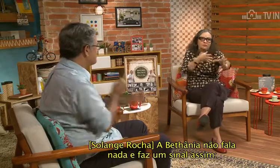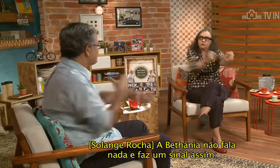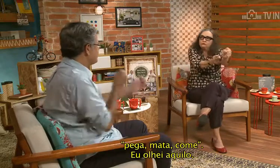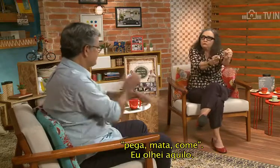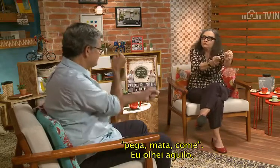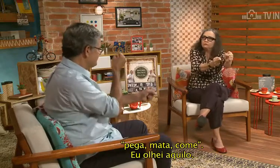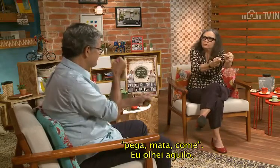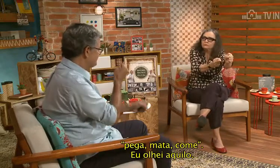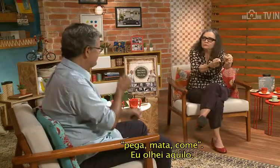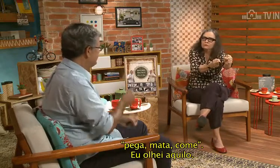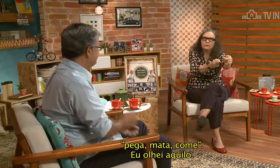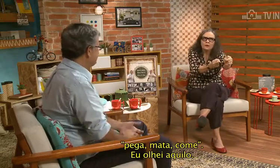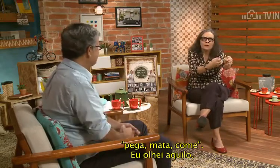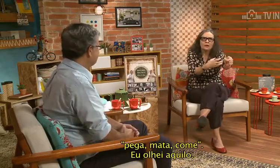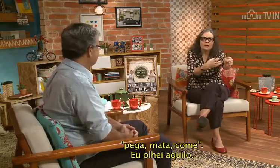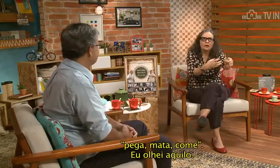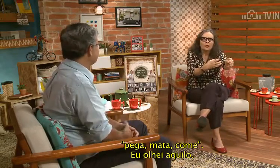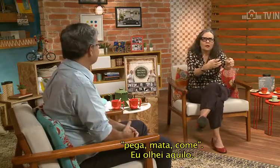Pega, mata e come Aí eu olhei aquilo